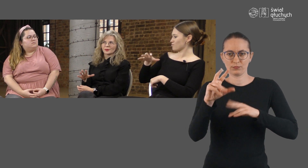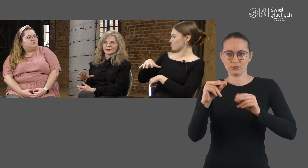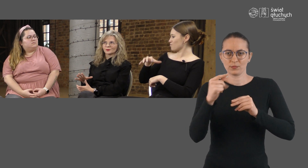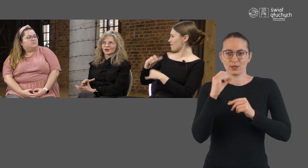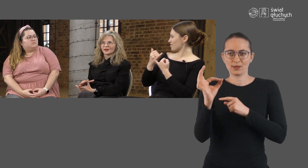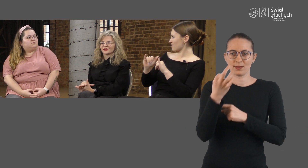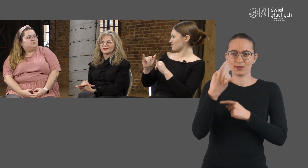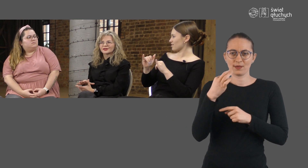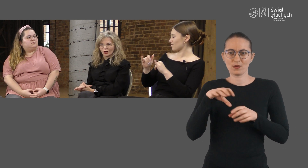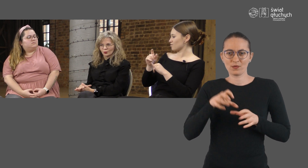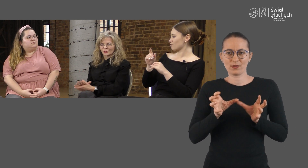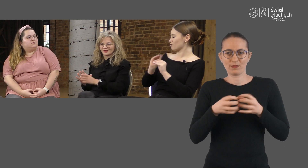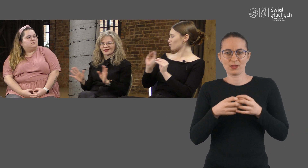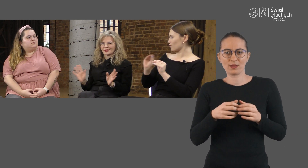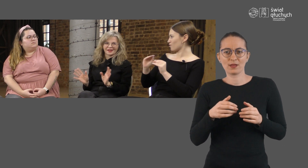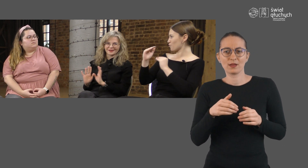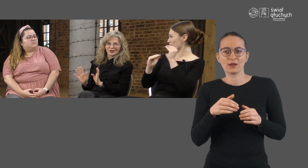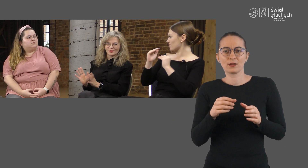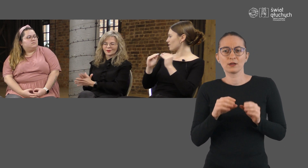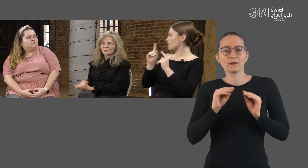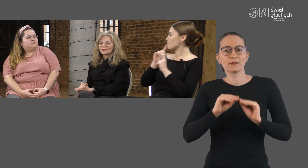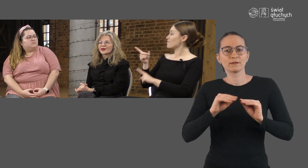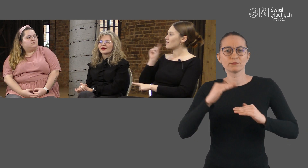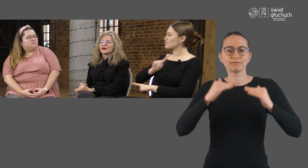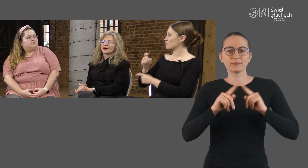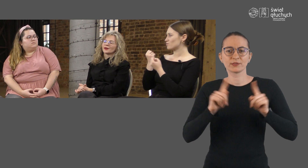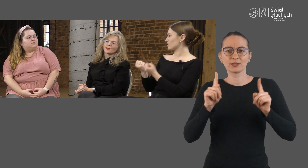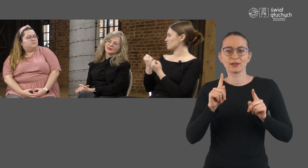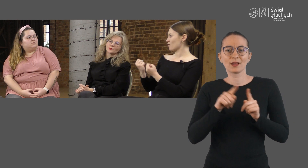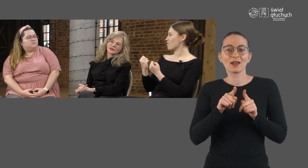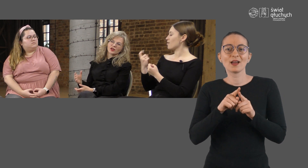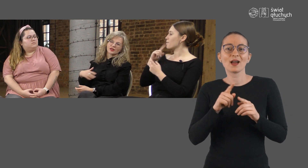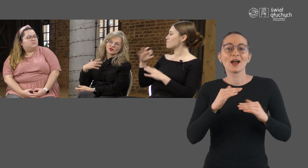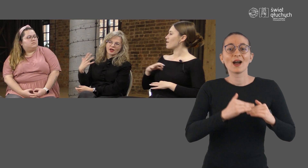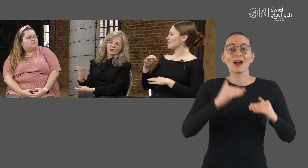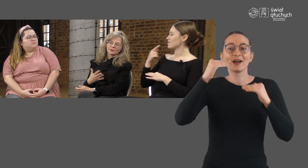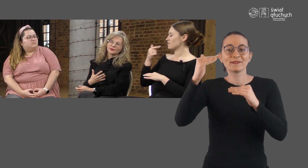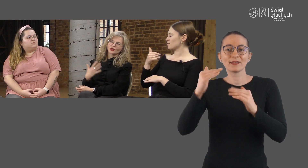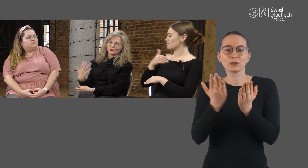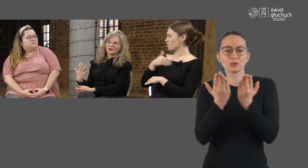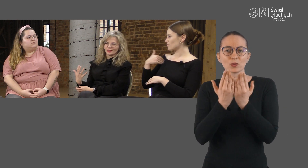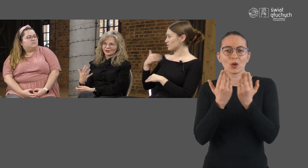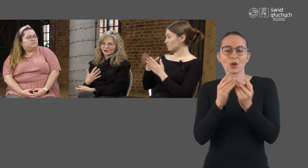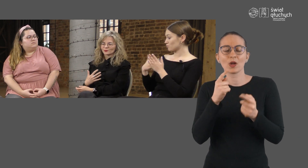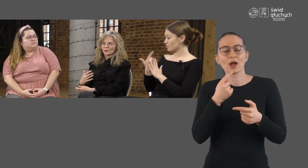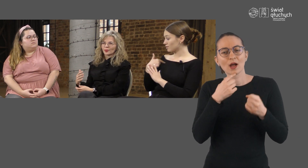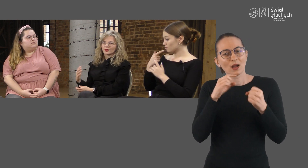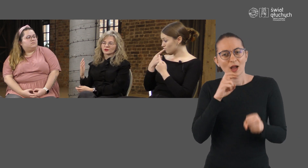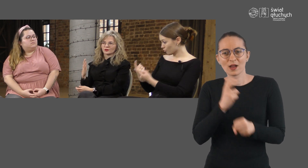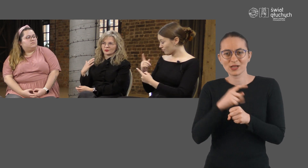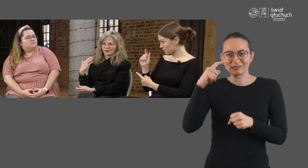Do dziś pamiętam, że w liceum, to jest dla mnie taka trauma, pani z polskiego zawsze jak miałam coś